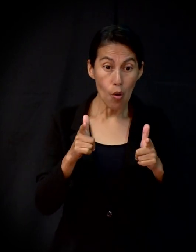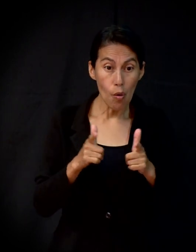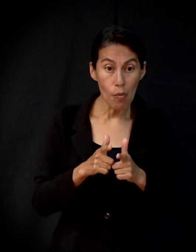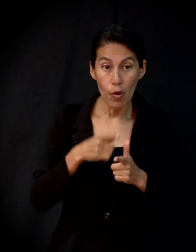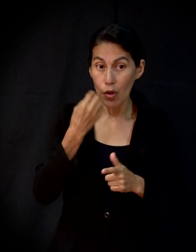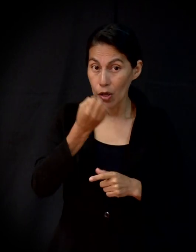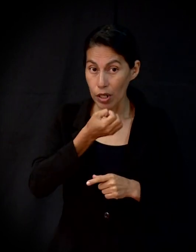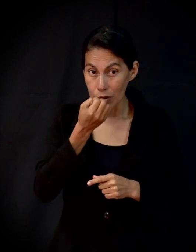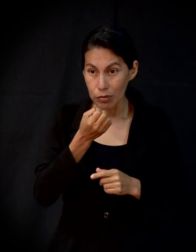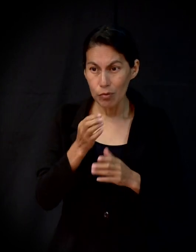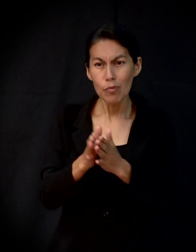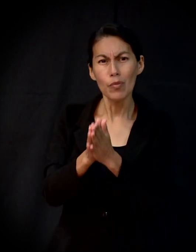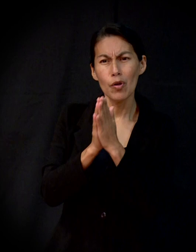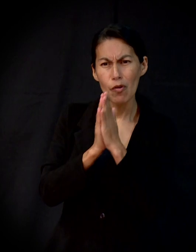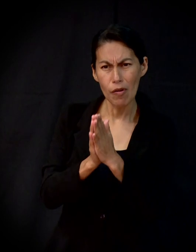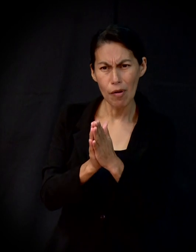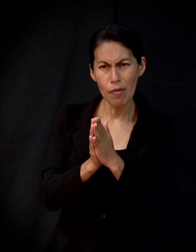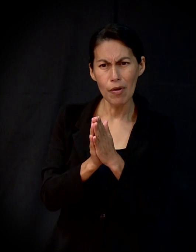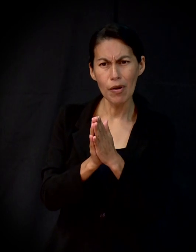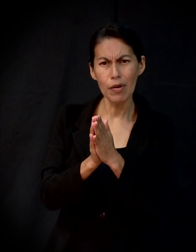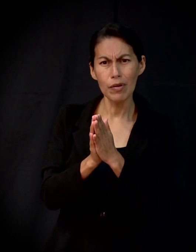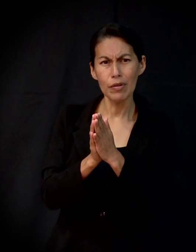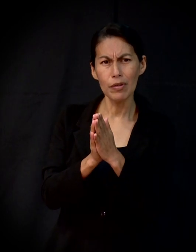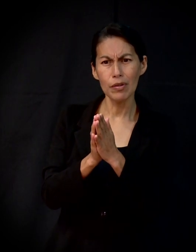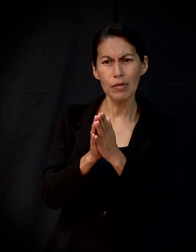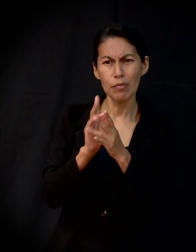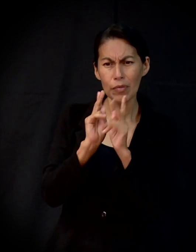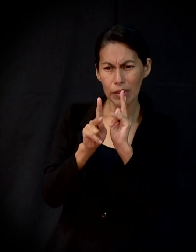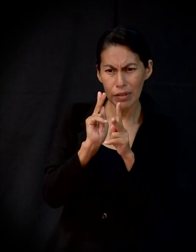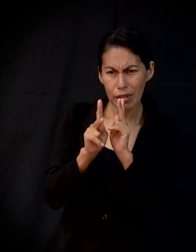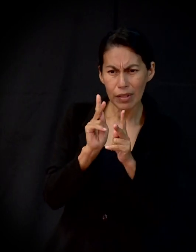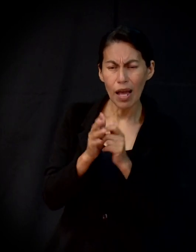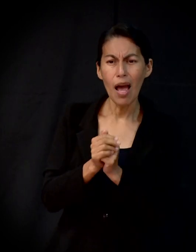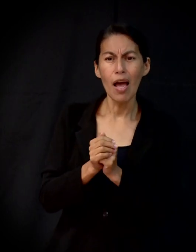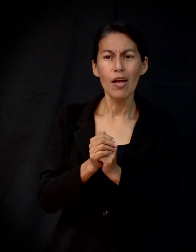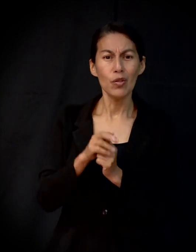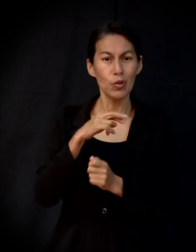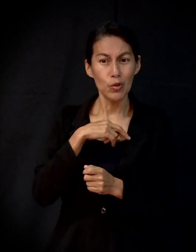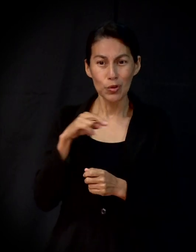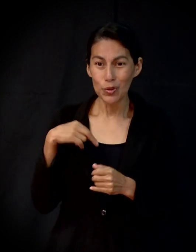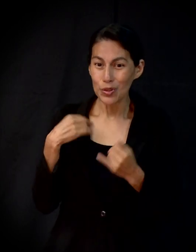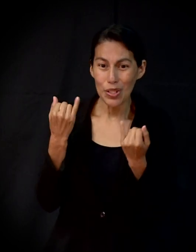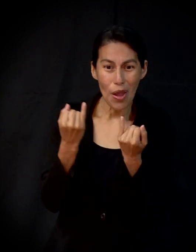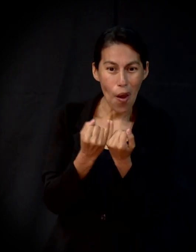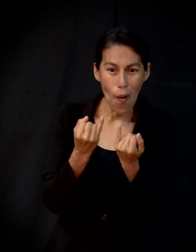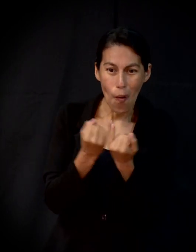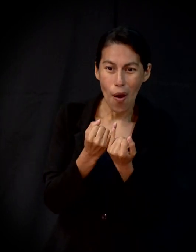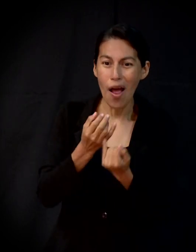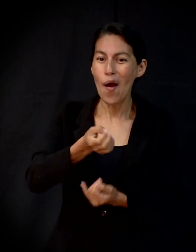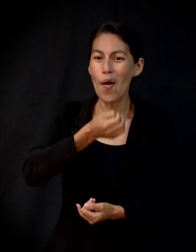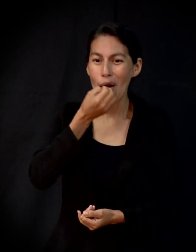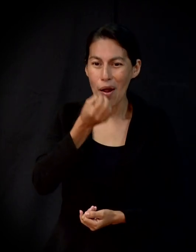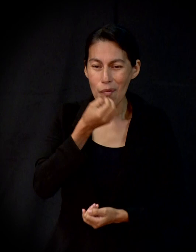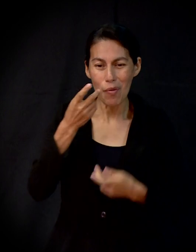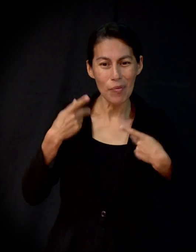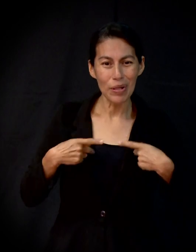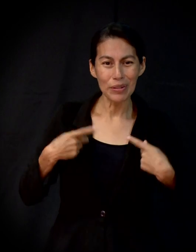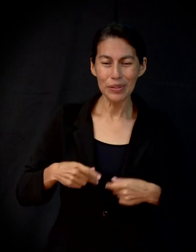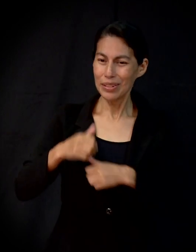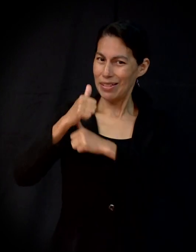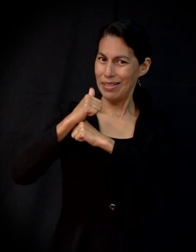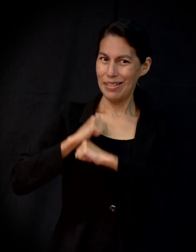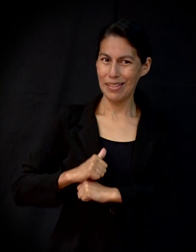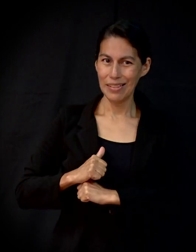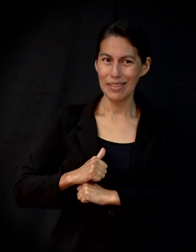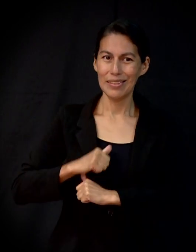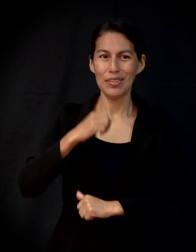grupo de oración, por favor comunícate con nosotros, porque de manera especial también estamos orando por aquellos líderes